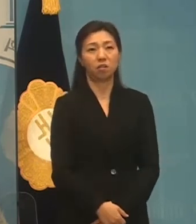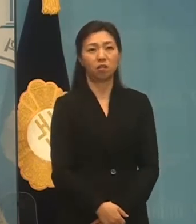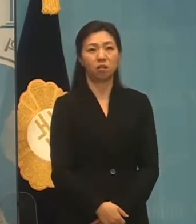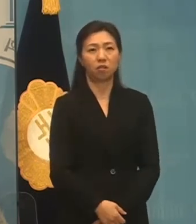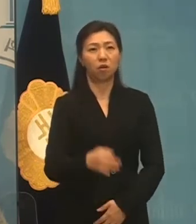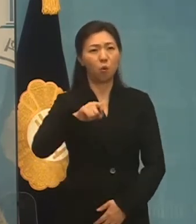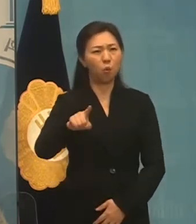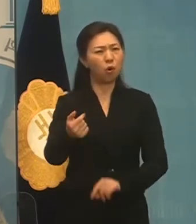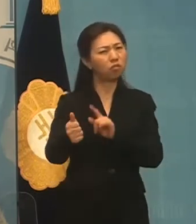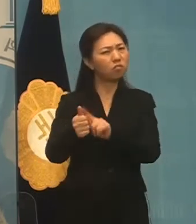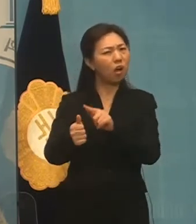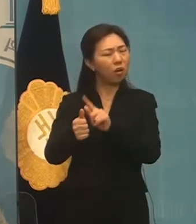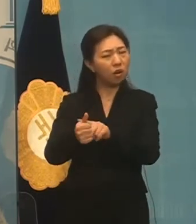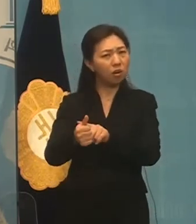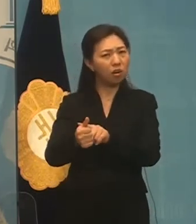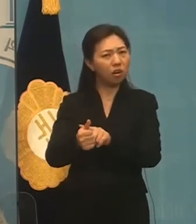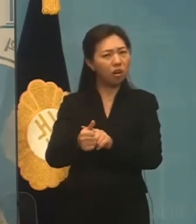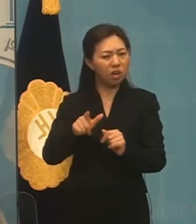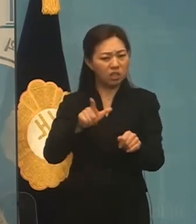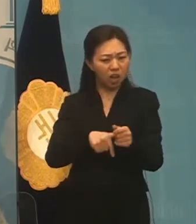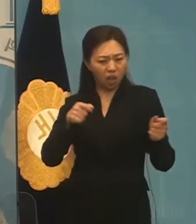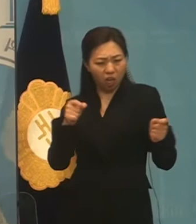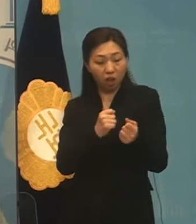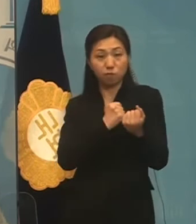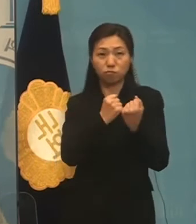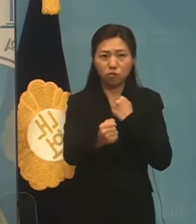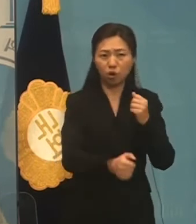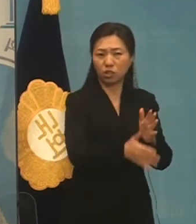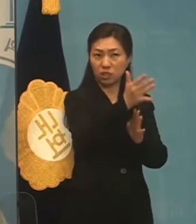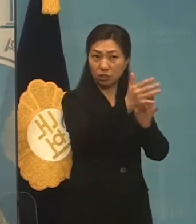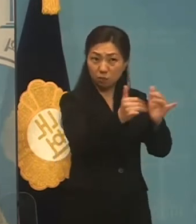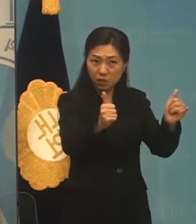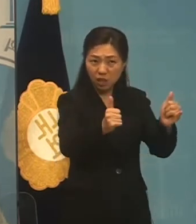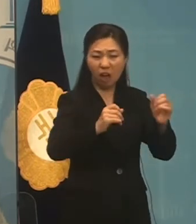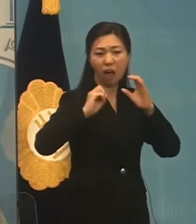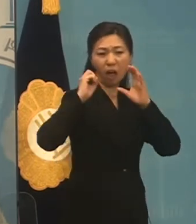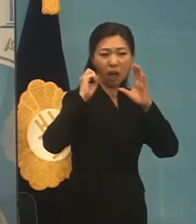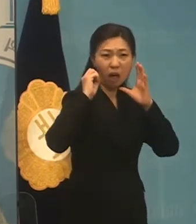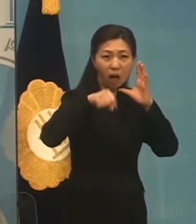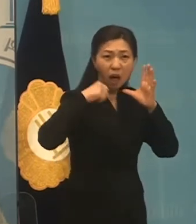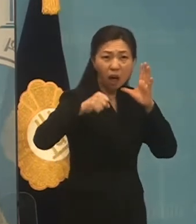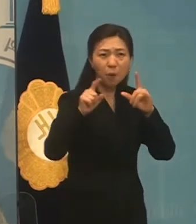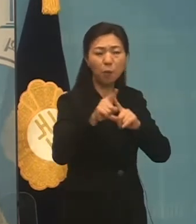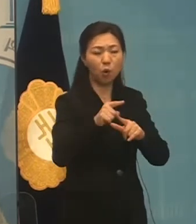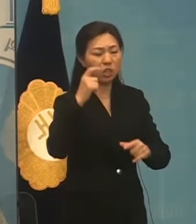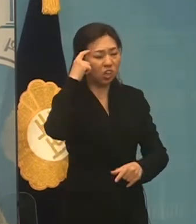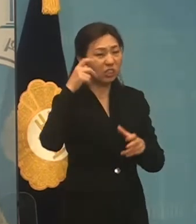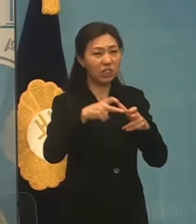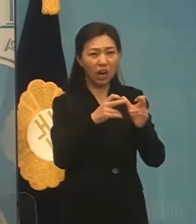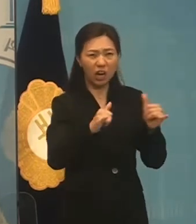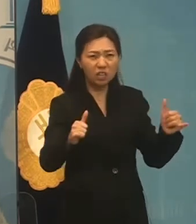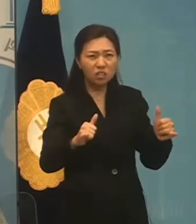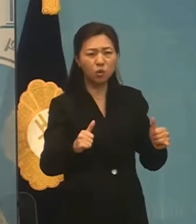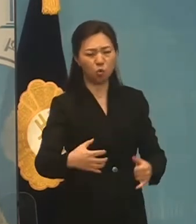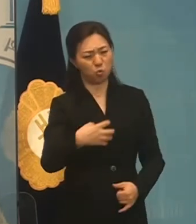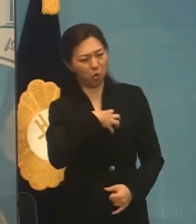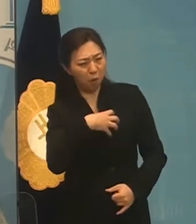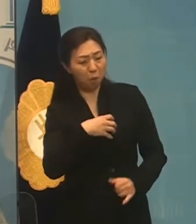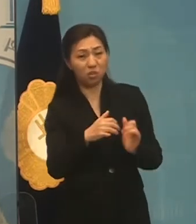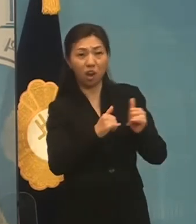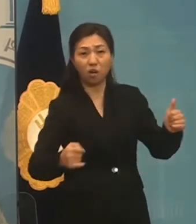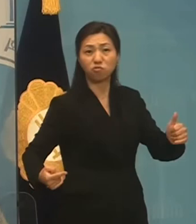원 후보는 짧은 시간이지만 시민들에게 정신장애인은 위험하며 사람을 죽이는